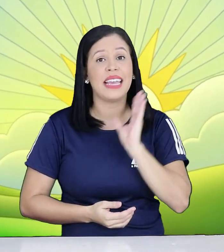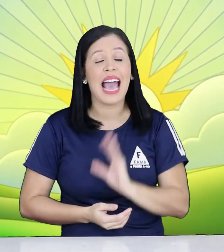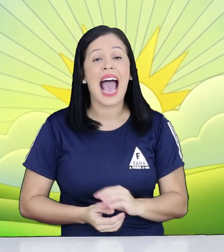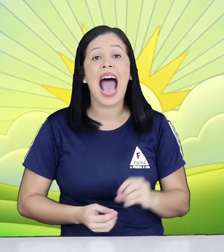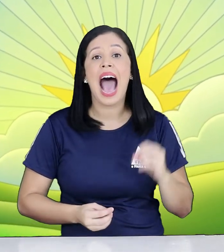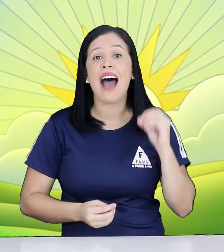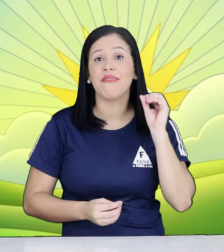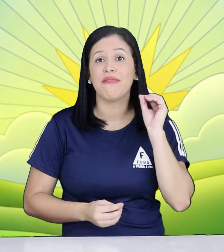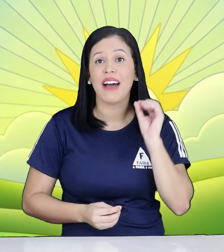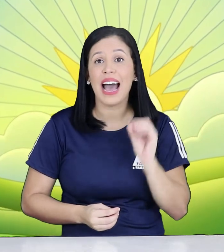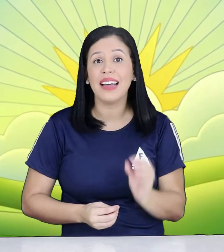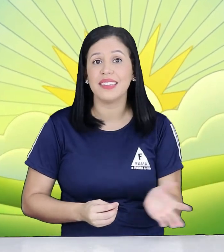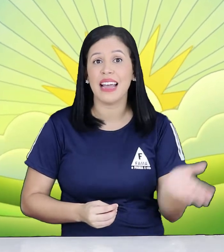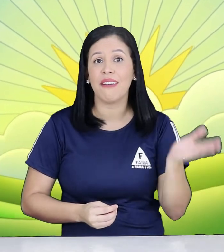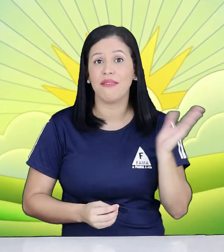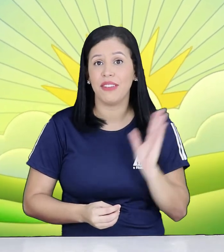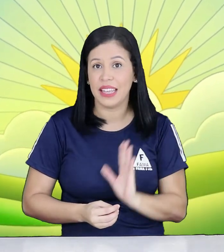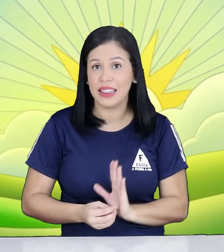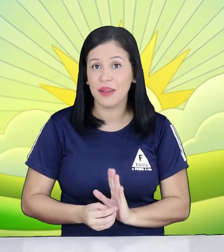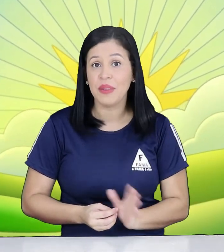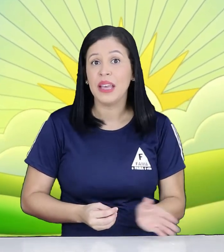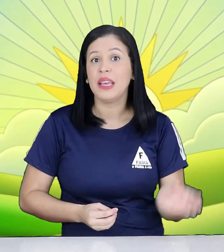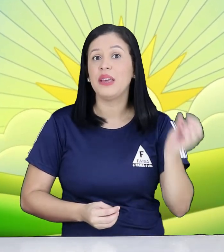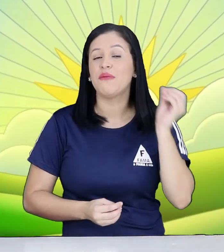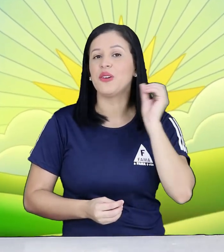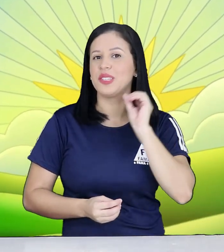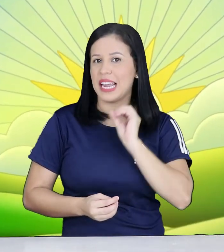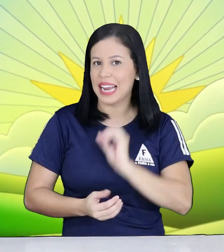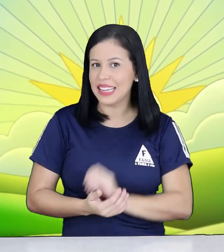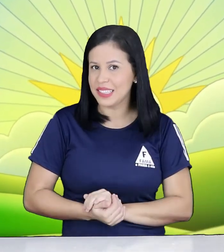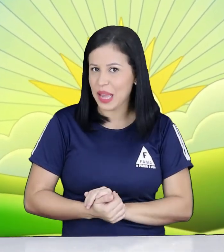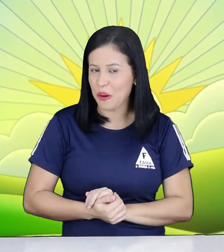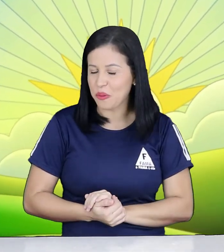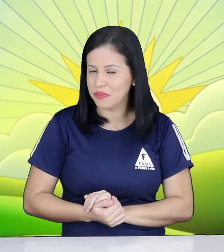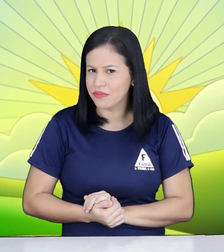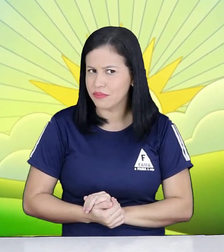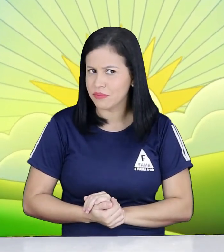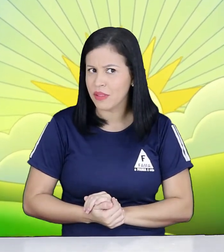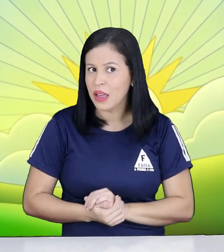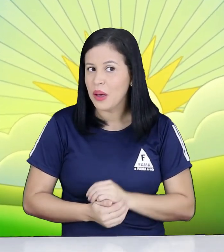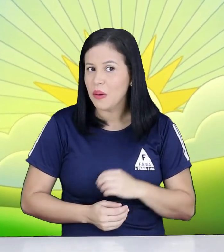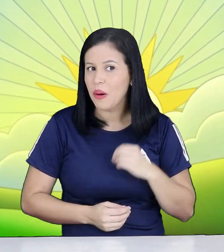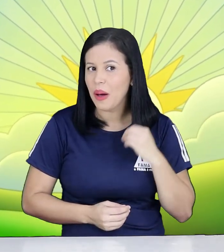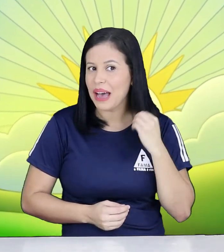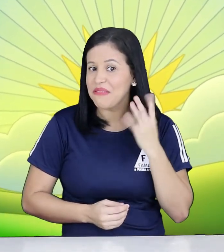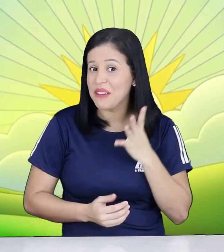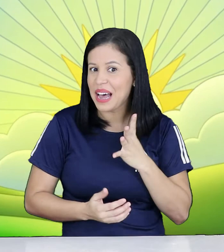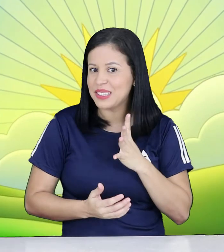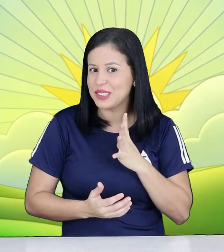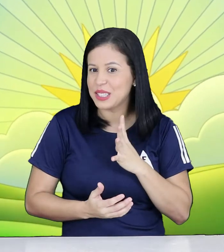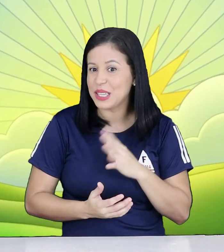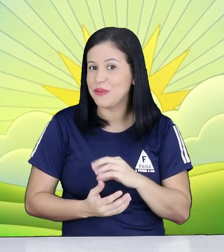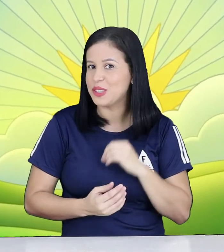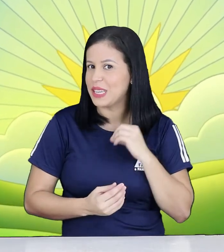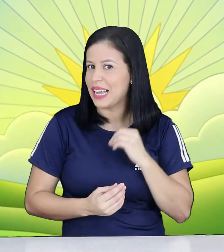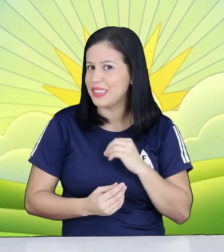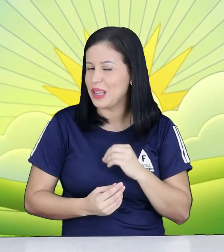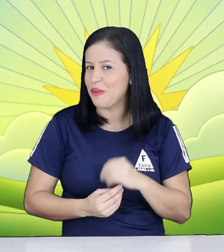desenhar a fase da vida que você nasceu. Qual é a fase que você nasceu?